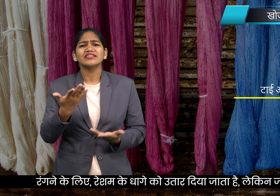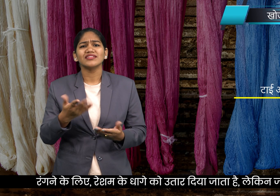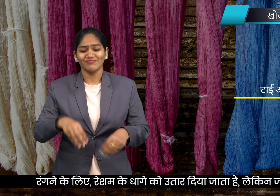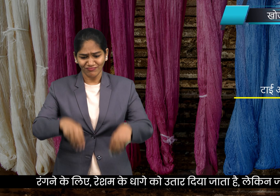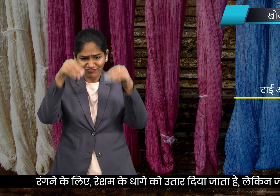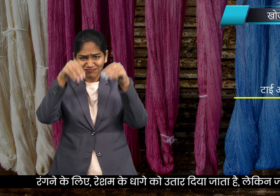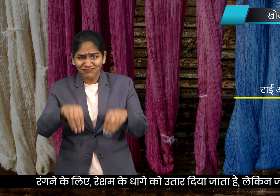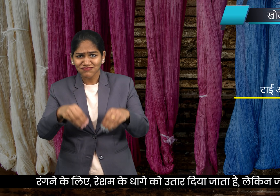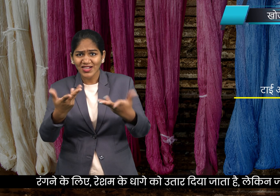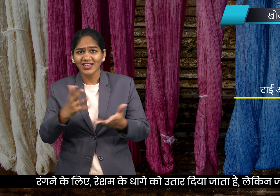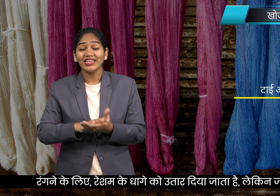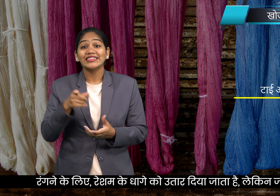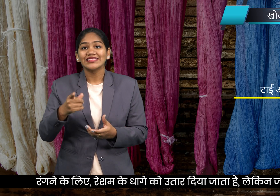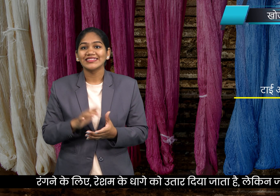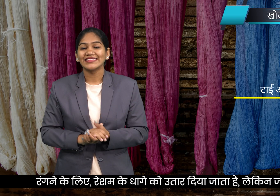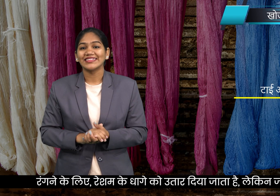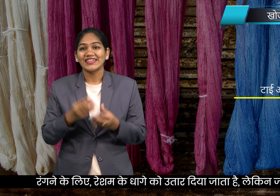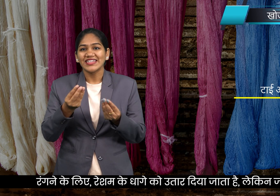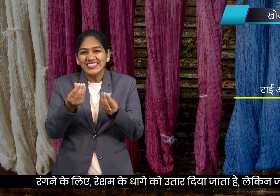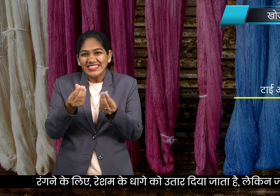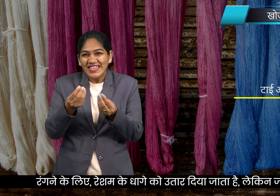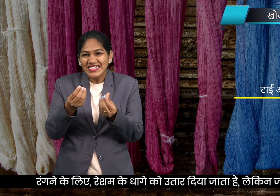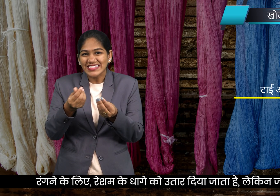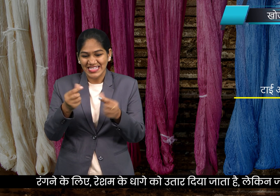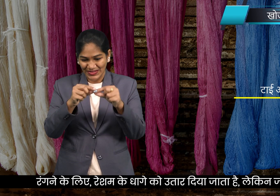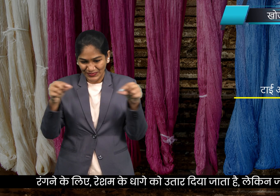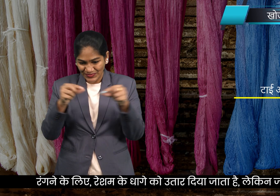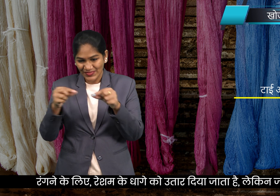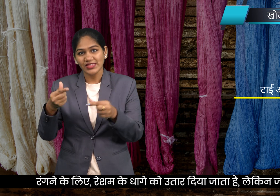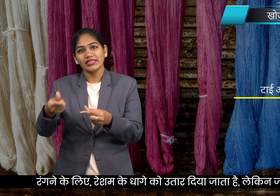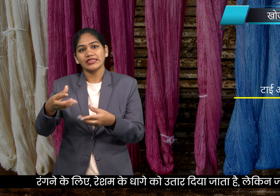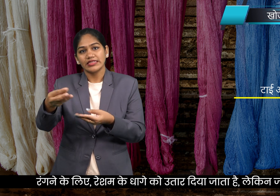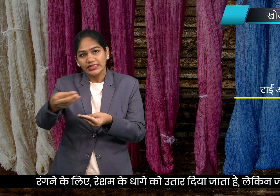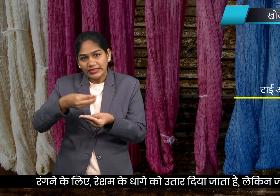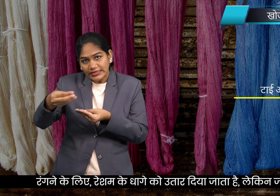रंगने के लिए रेशम के धागे को उतार दिया जाता है,